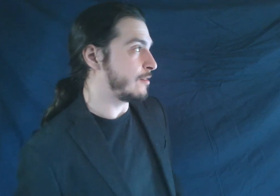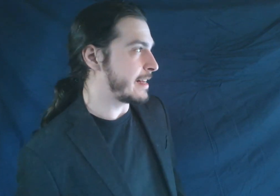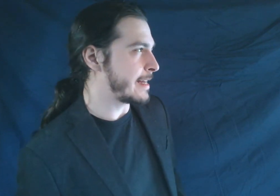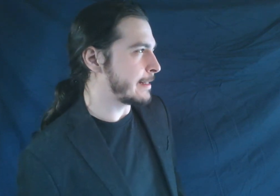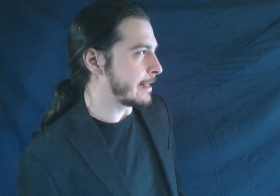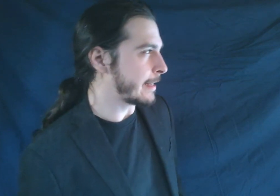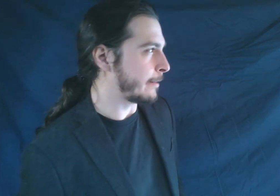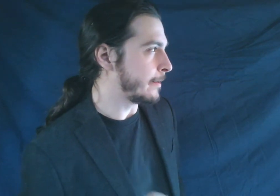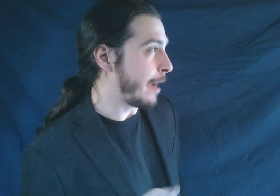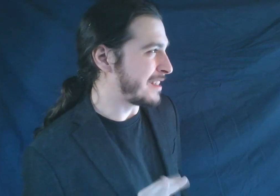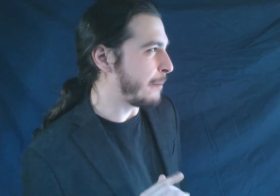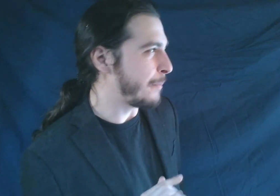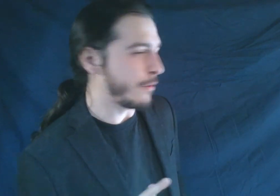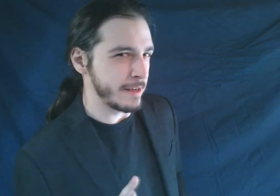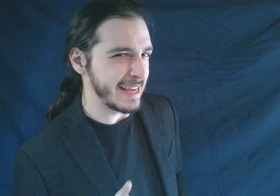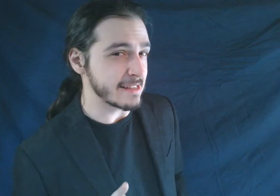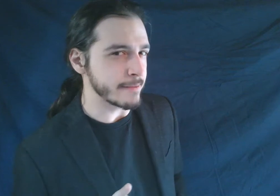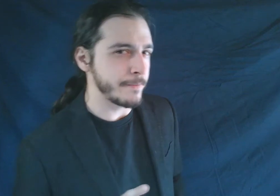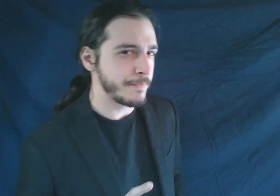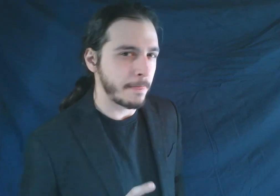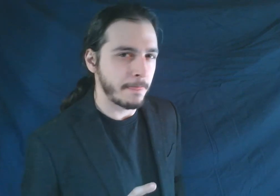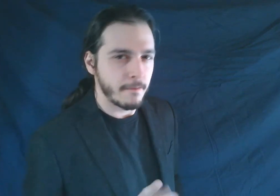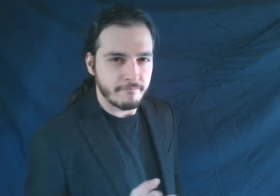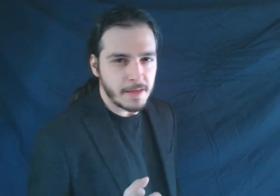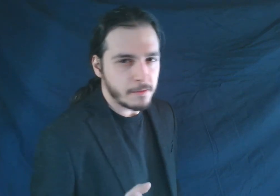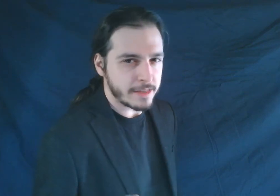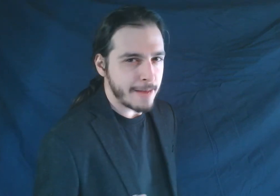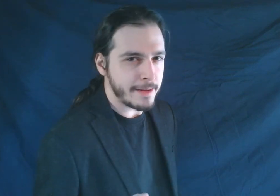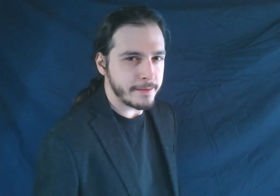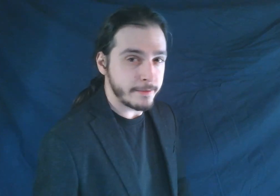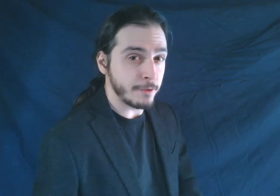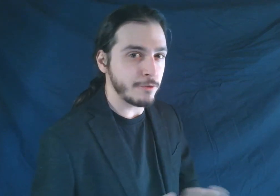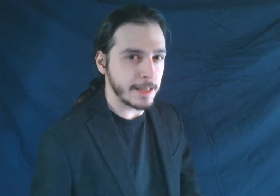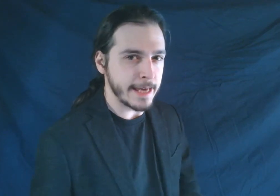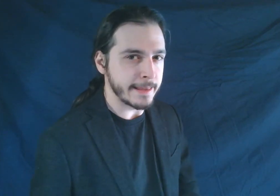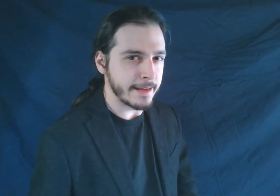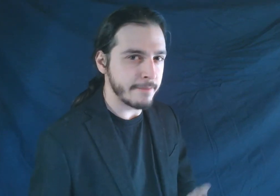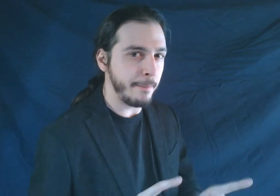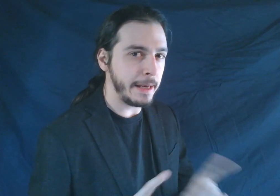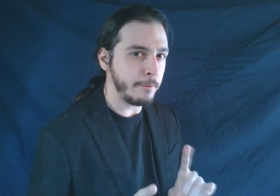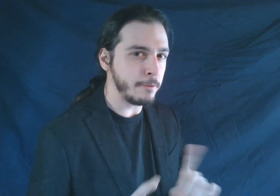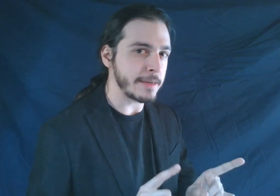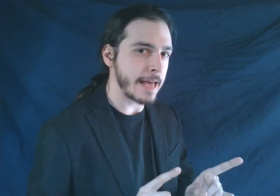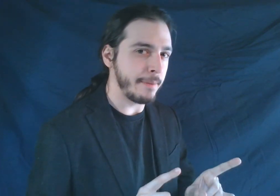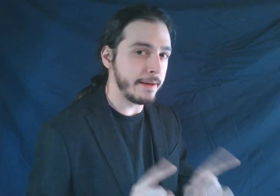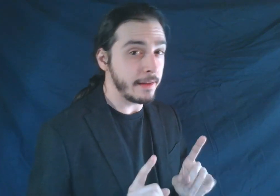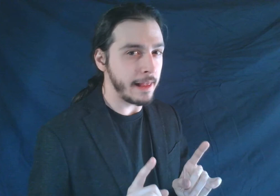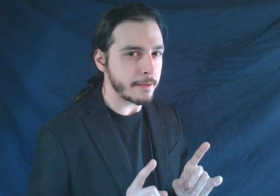del cane e del gatto è un esempio chiarissimo. Se nessuno scappa, non succede niente. Ma appena uno dei due scappa, l'altro...